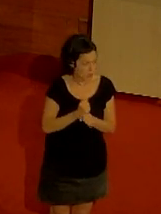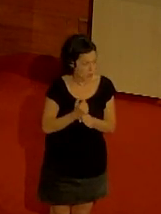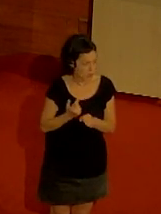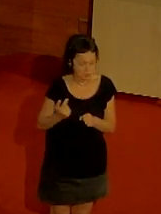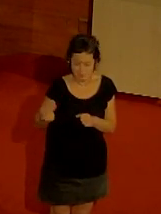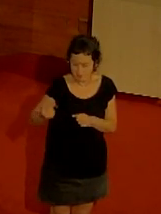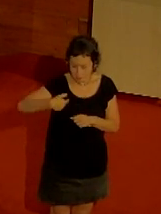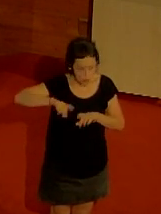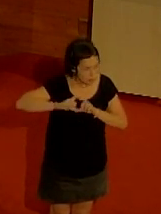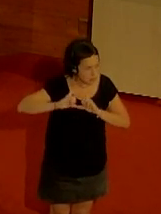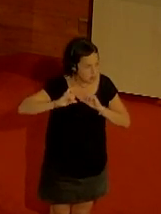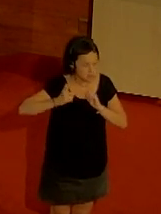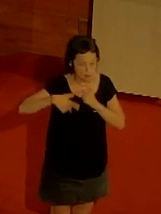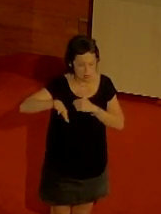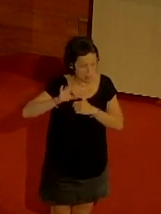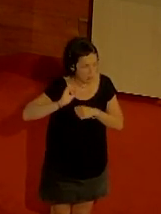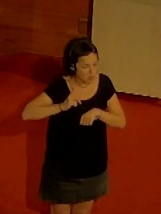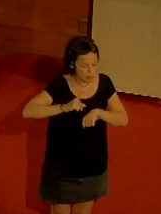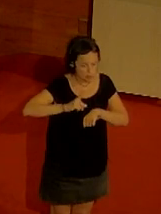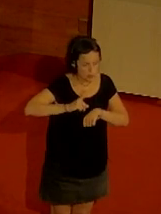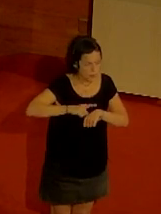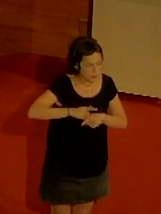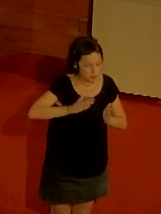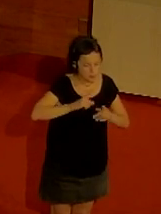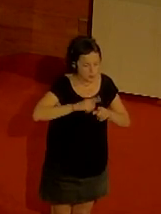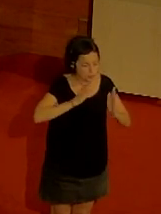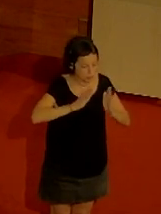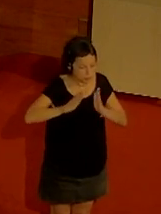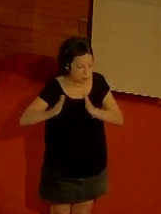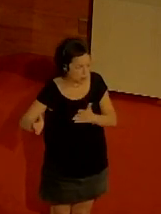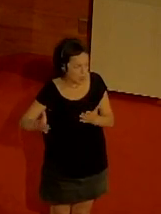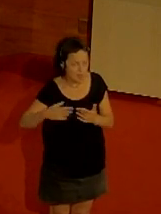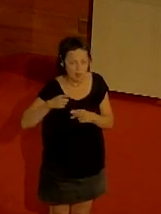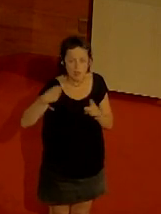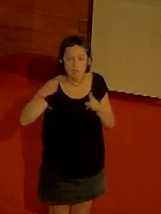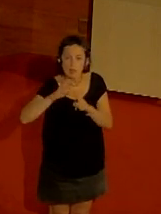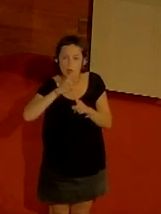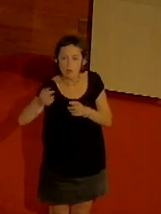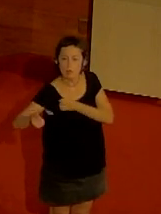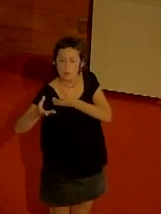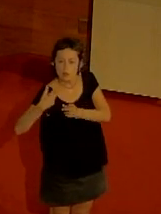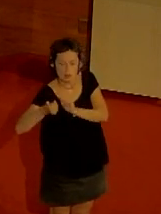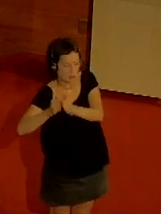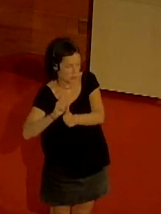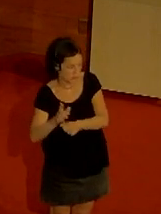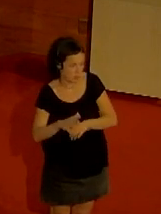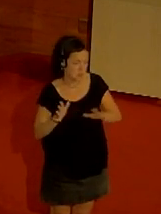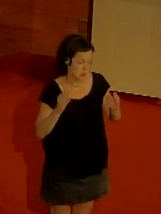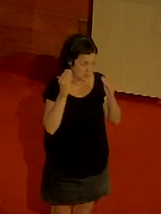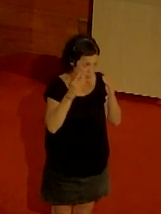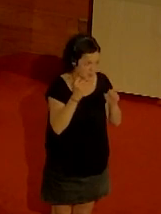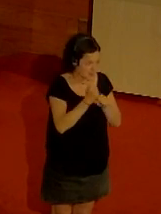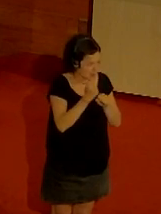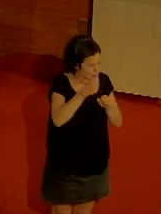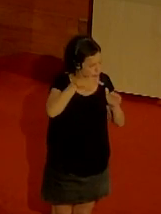No vamos detrás de lo que otros van contando, ¿no? Entonces, ese trabajo de fondo que está ahí, yo creo que es